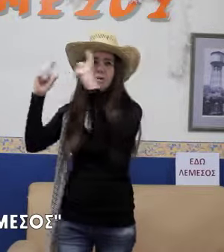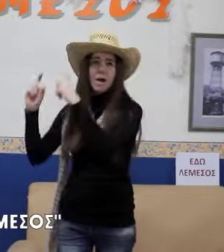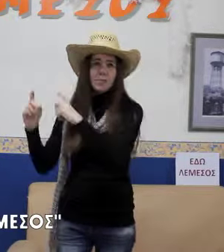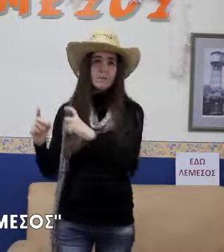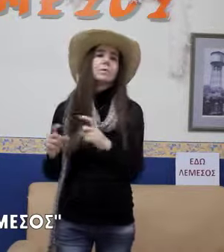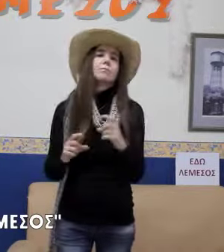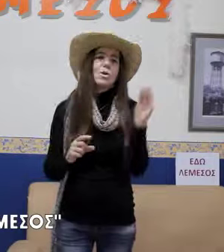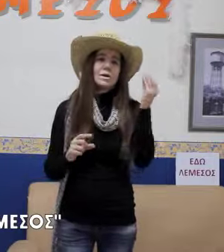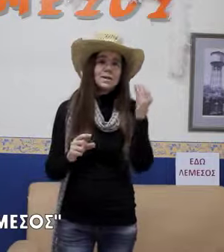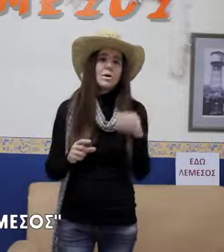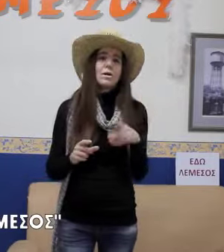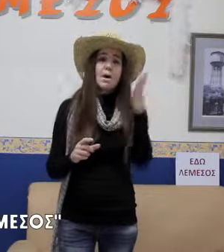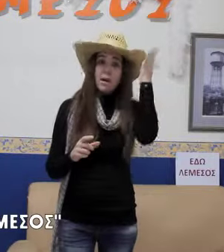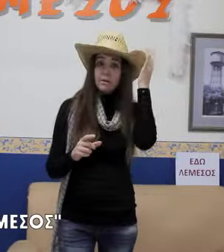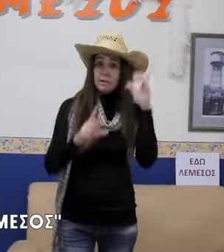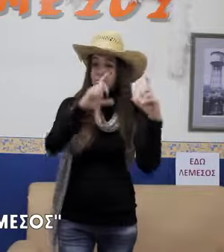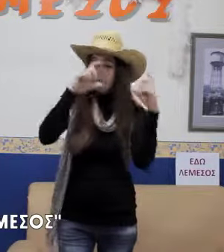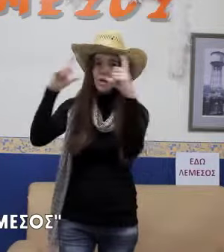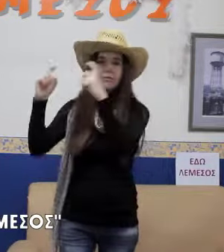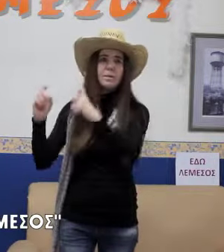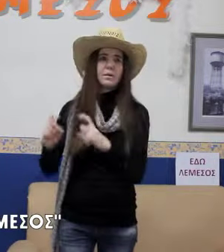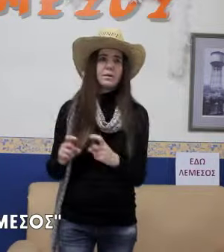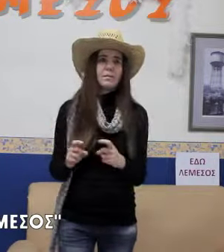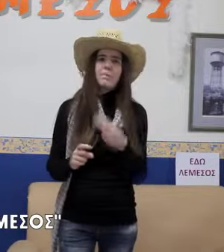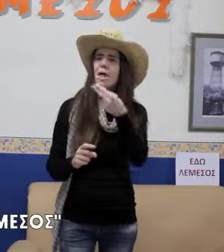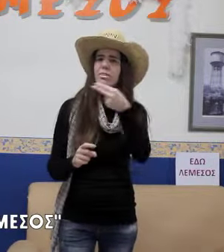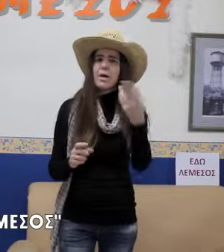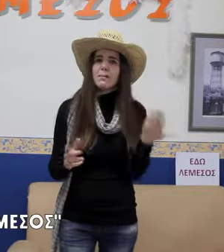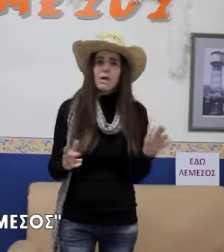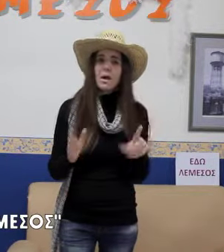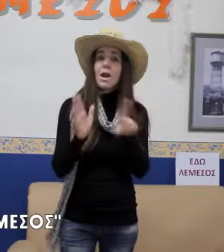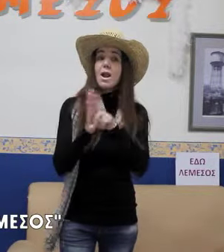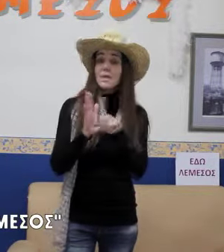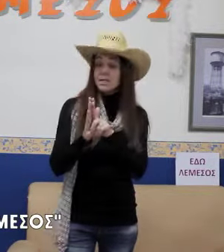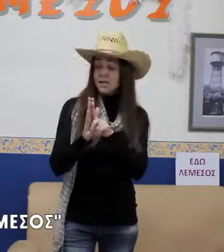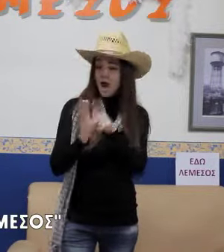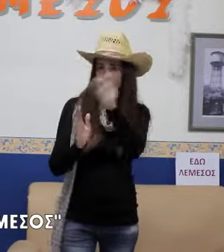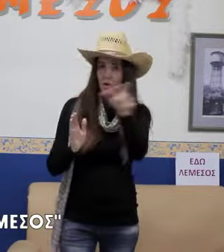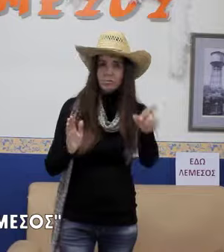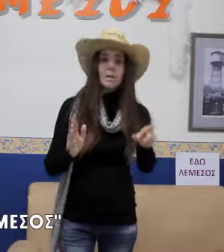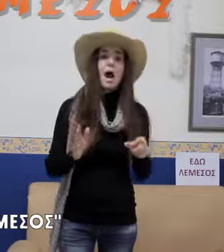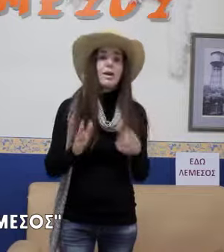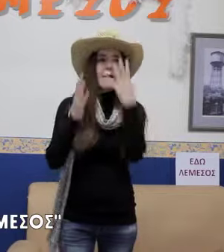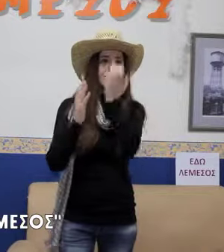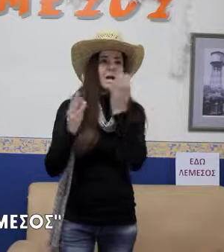Διαγωνισμό και Έκθεση Φωτογραφιών με θέμα Λεμεσανό Καρναβάλι